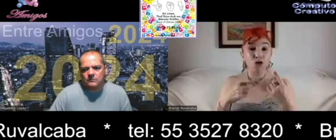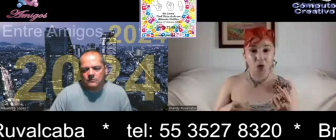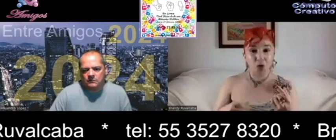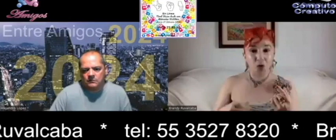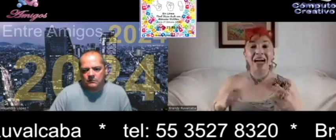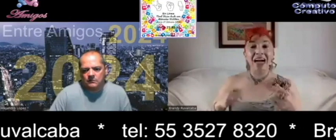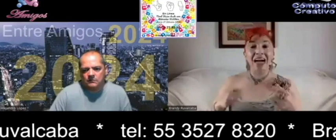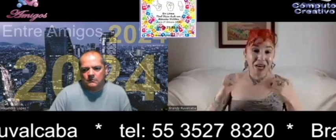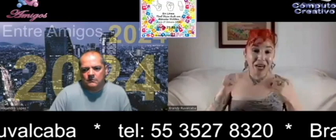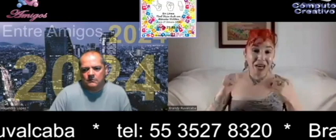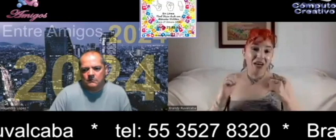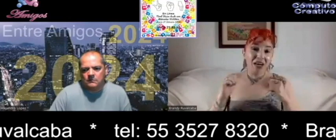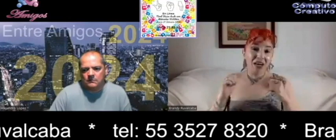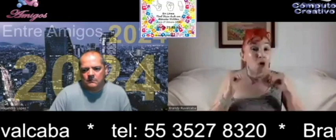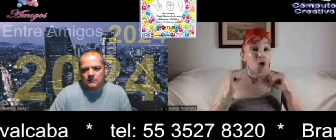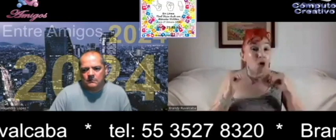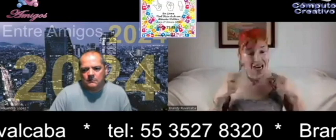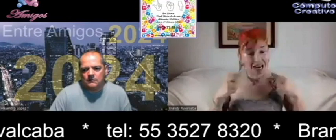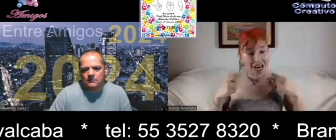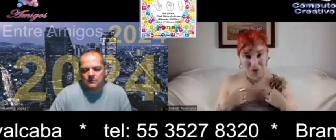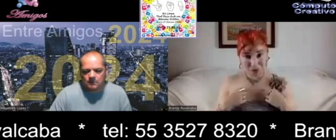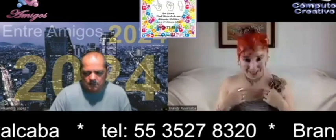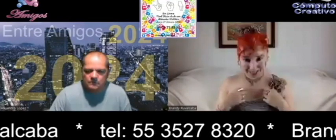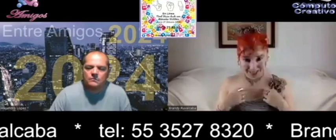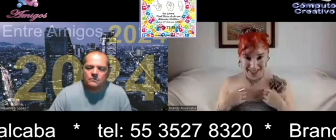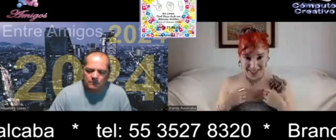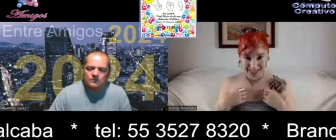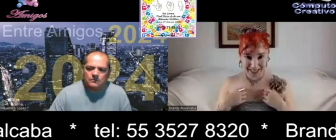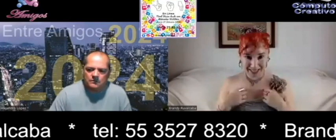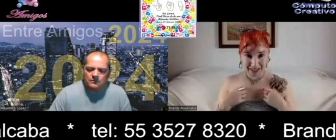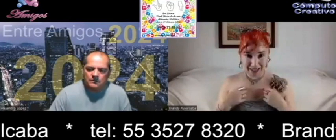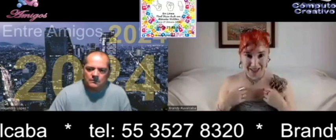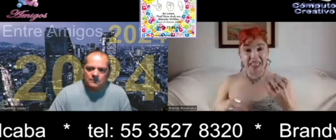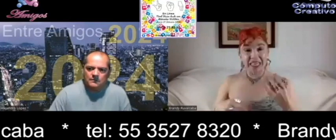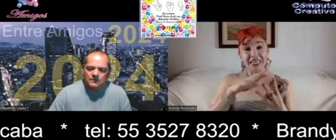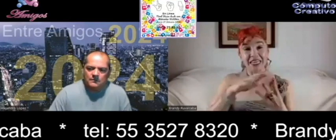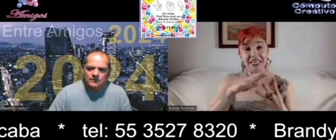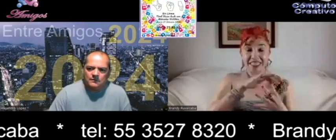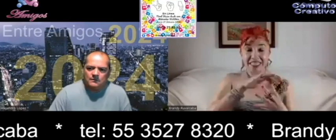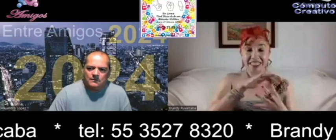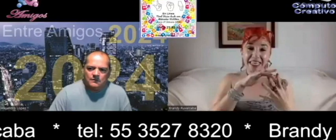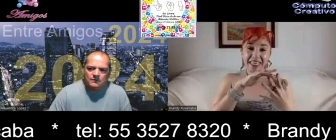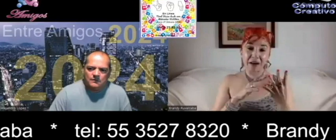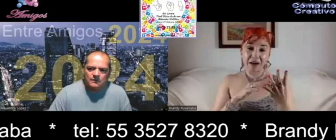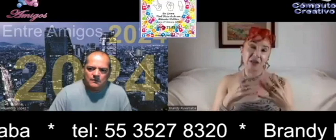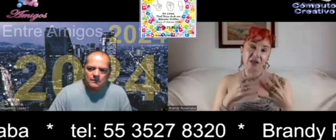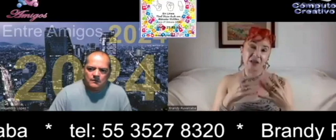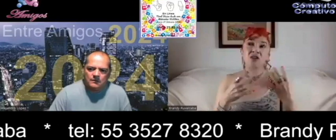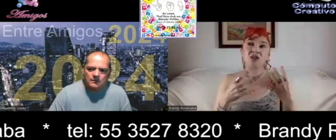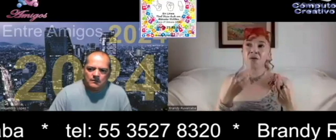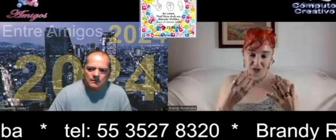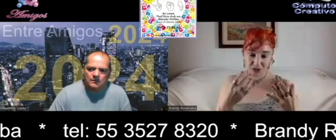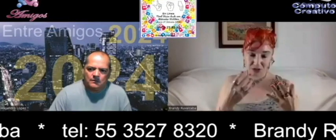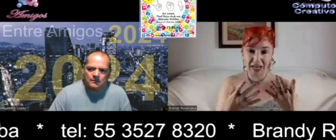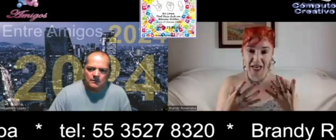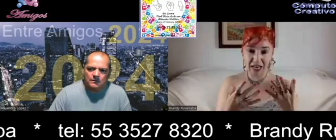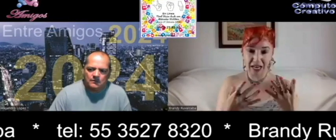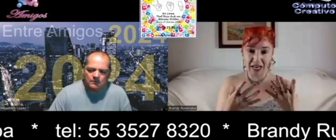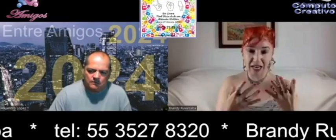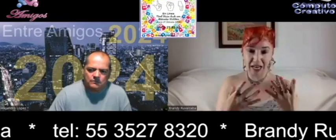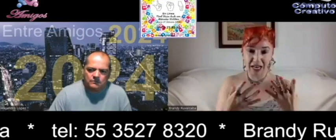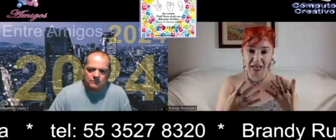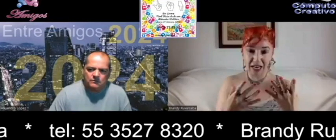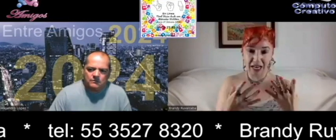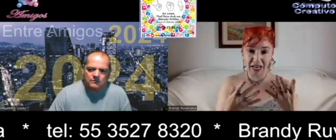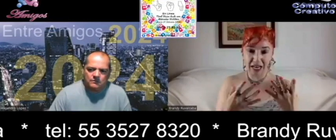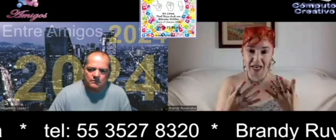sordo con otra lengua de señas. Ujú. Y ya sea, ¿cómo puedes tener acceso a esta lengua de